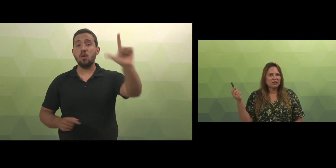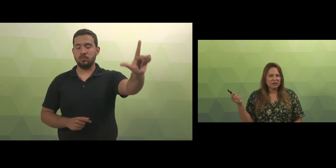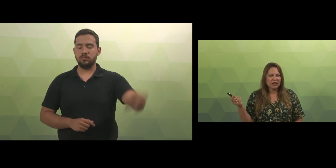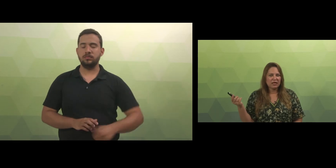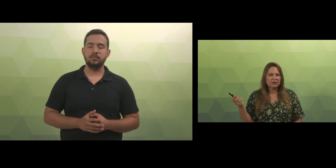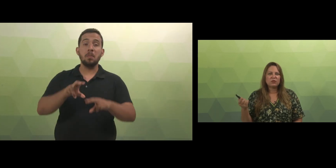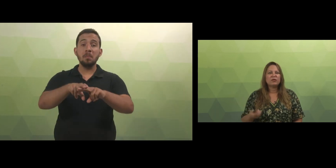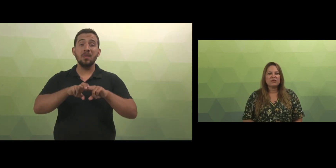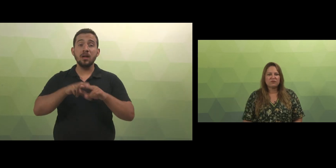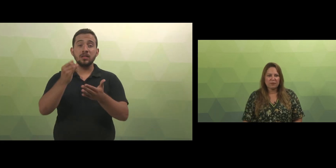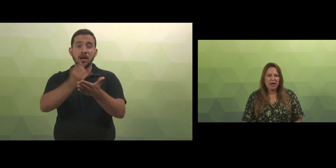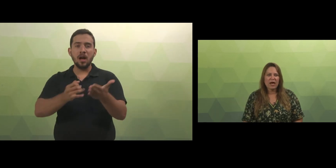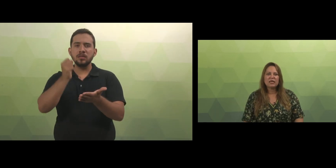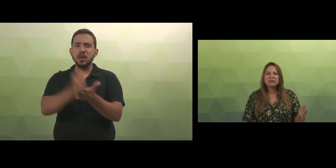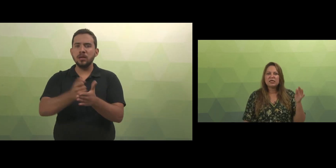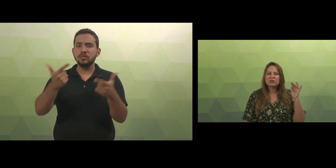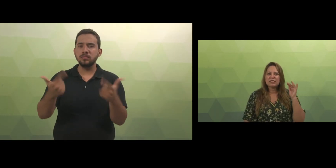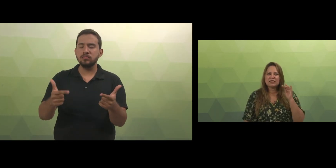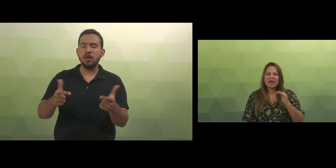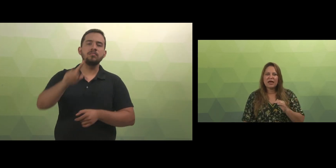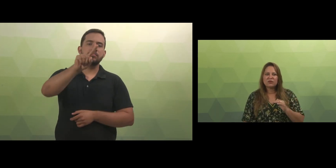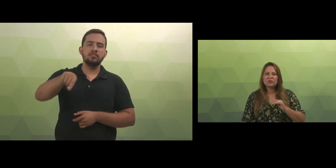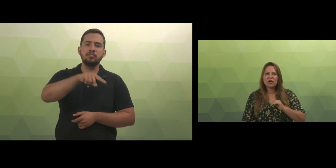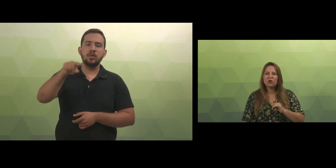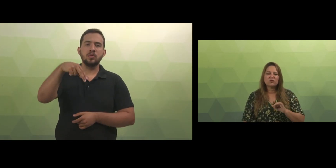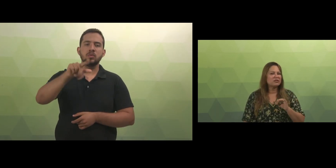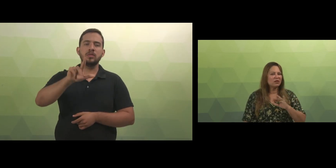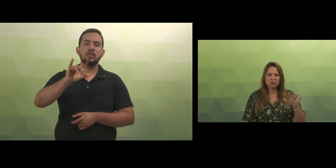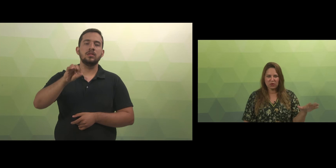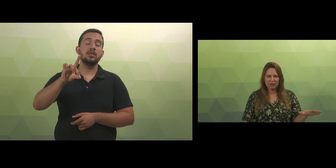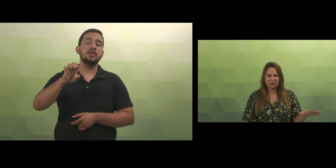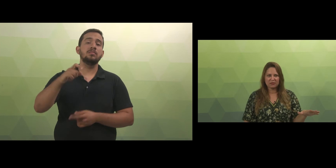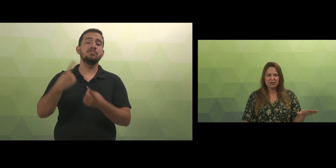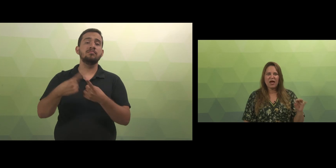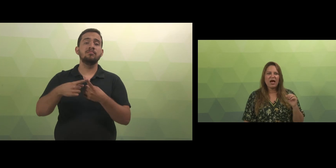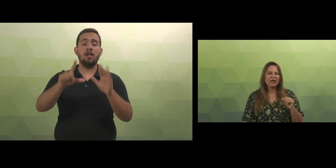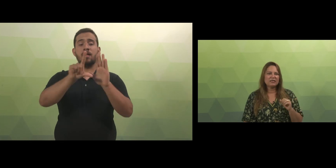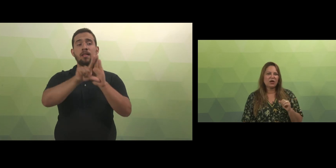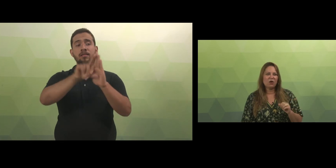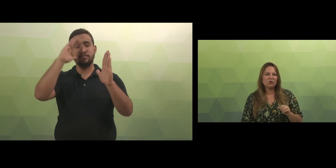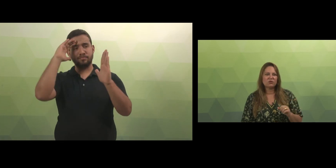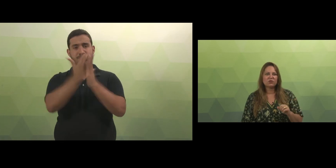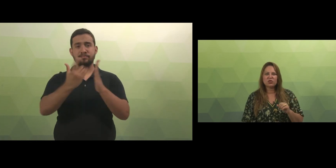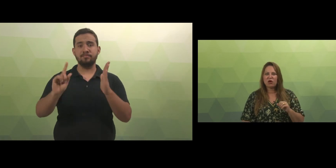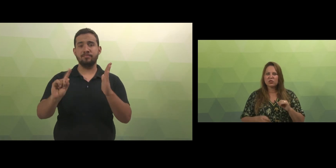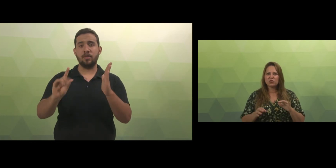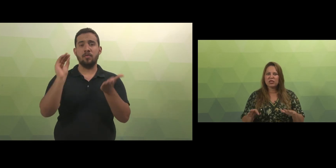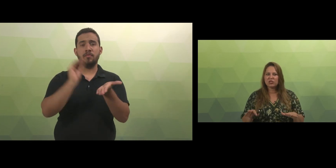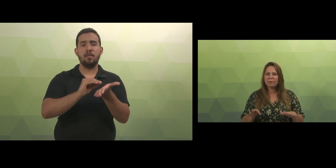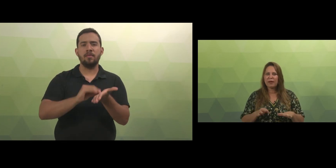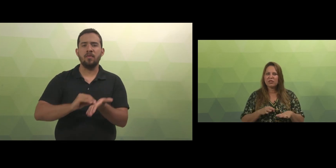hipótese levantada, podemos afirmar que estamos na seara dos negócios não solenes. Aqueles negócios cuja